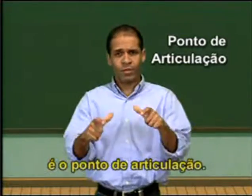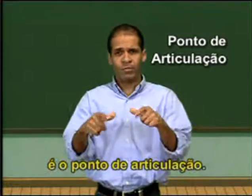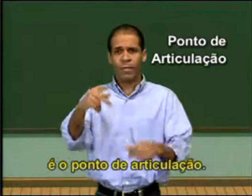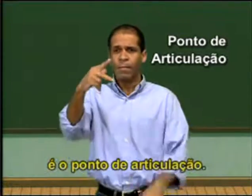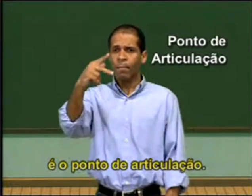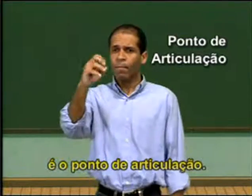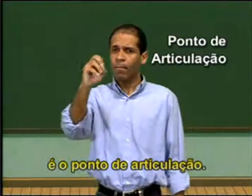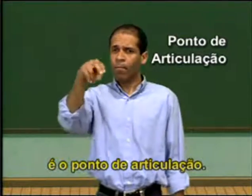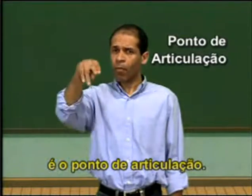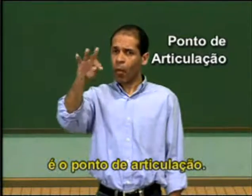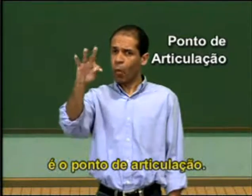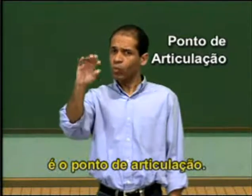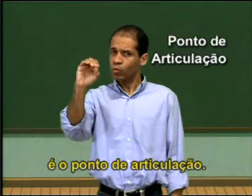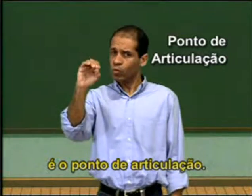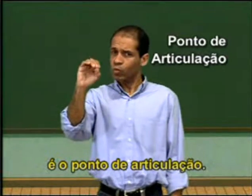é o ponto de articulação.